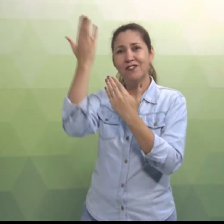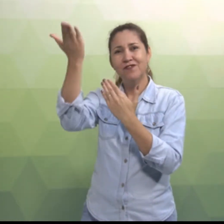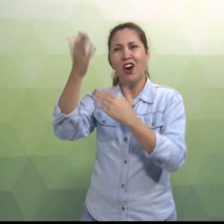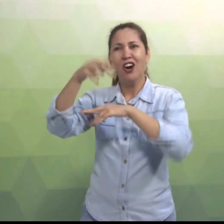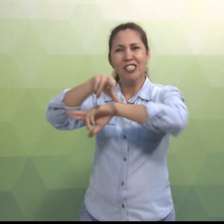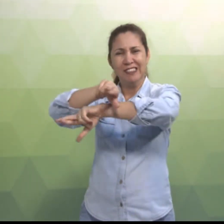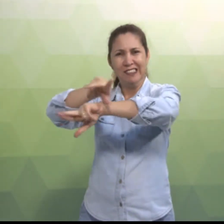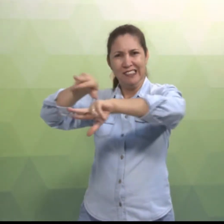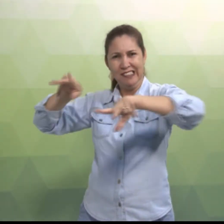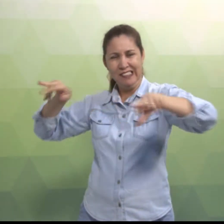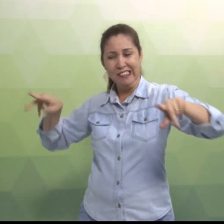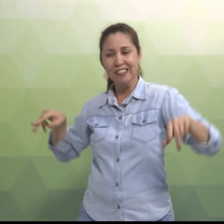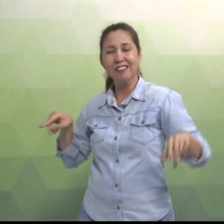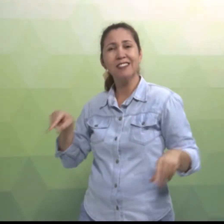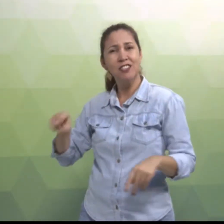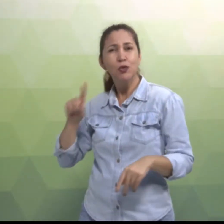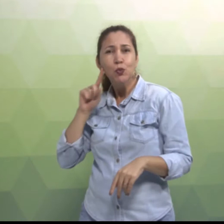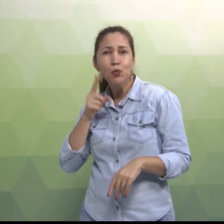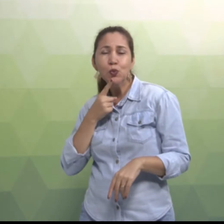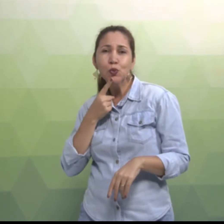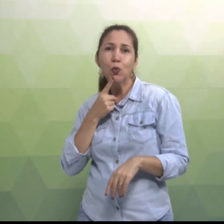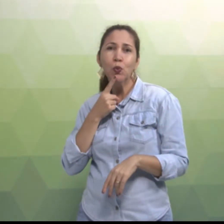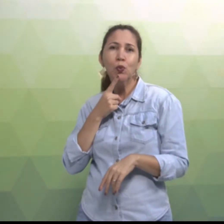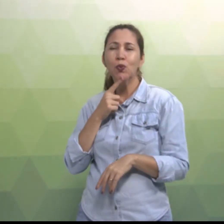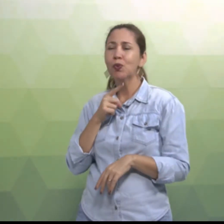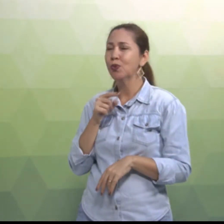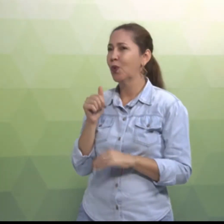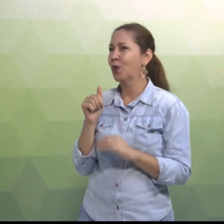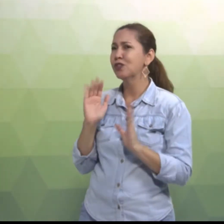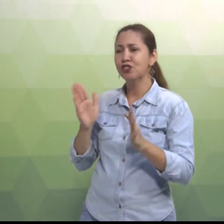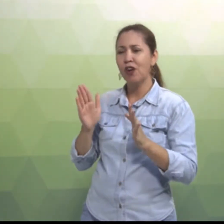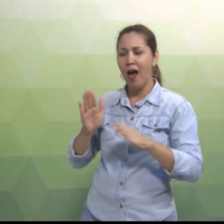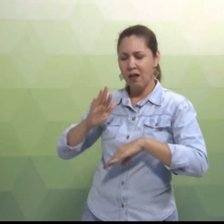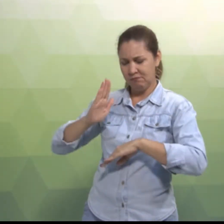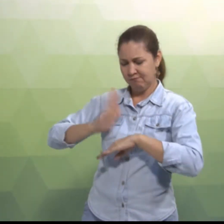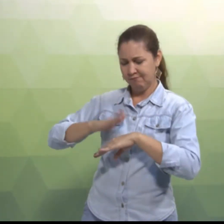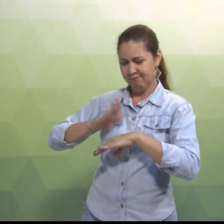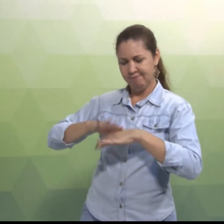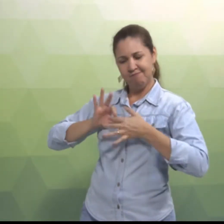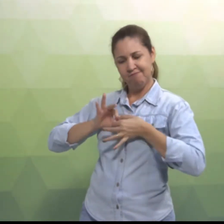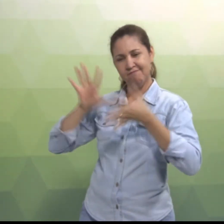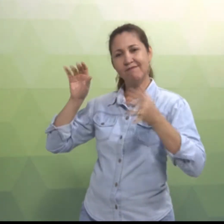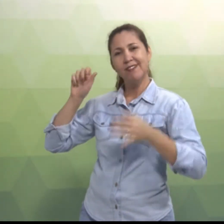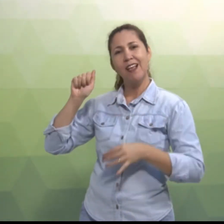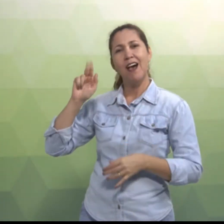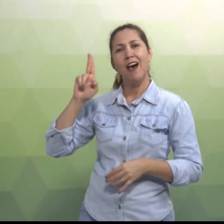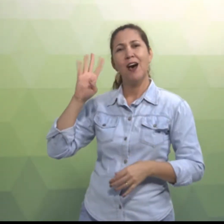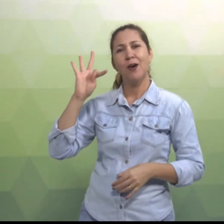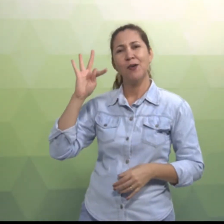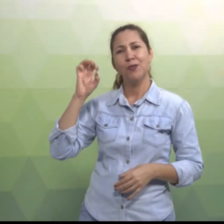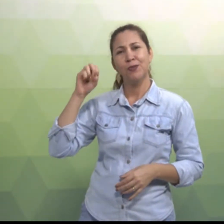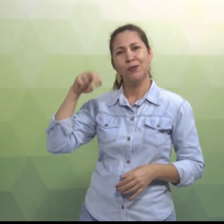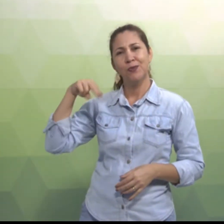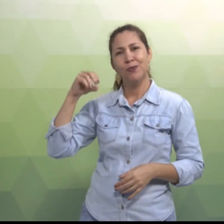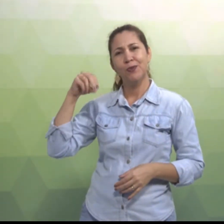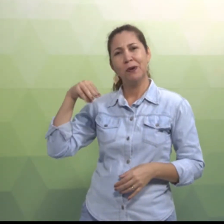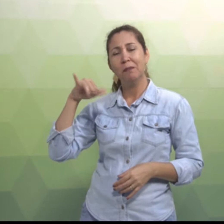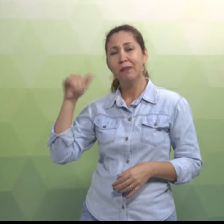No contexto social, em outros espaços, esse surdo, ele já tem autonomia,